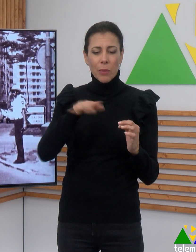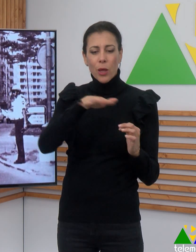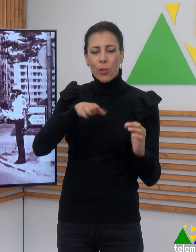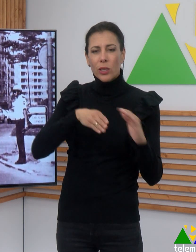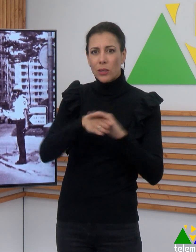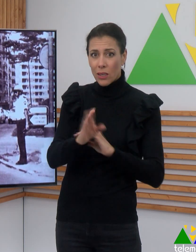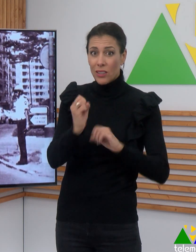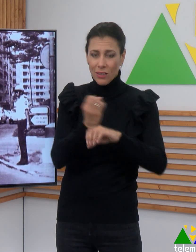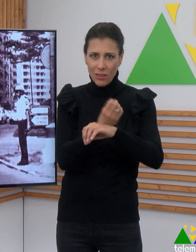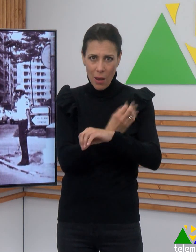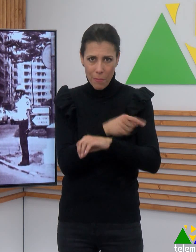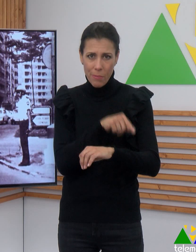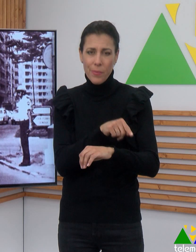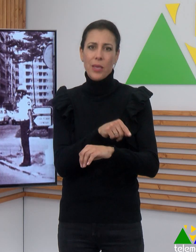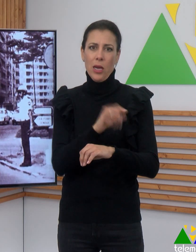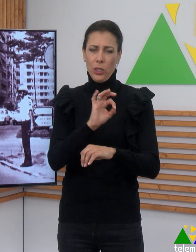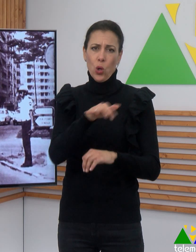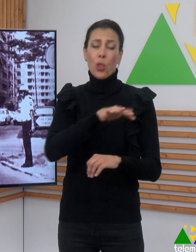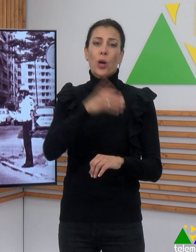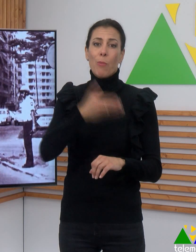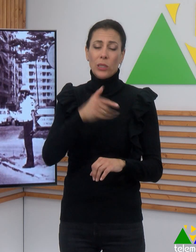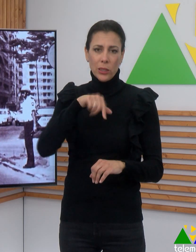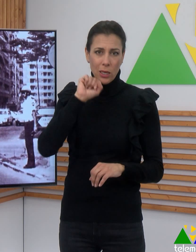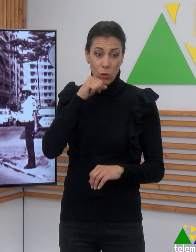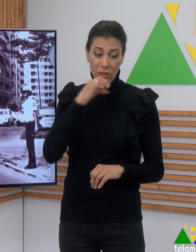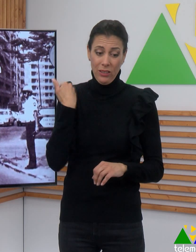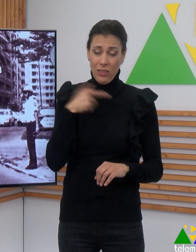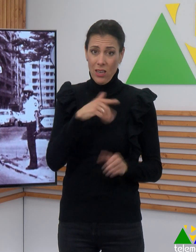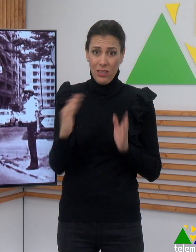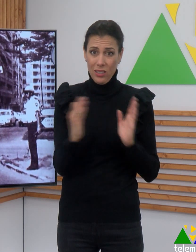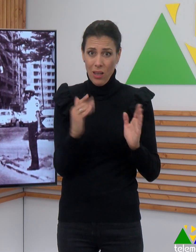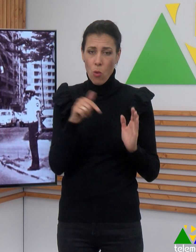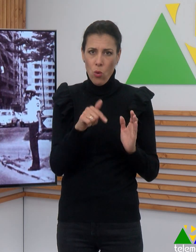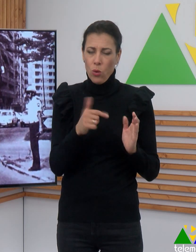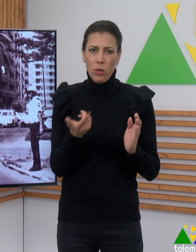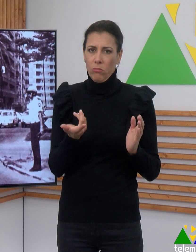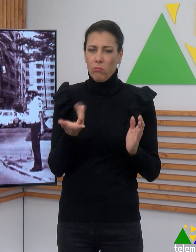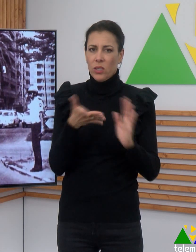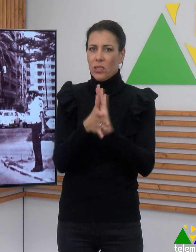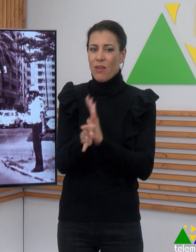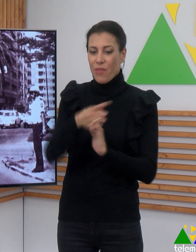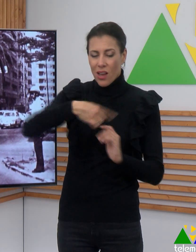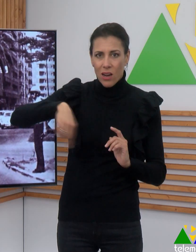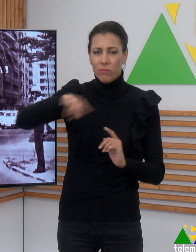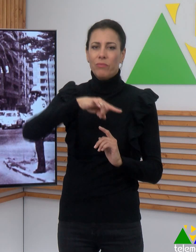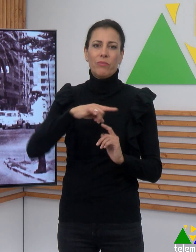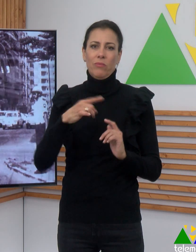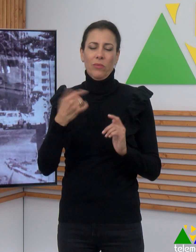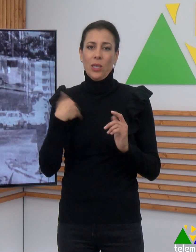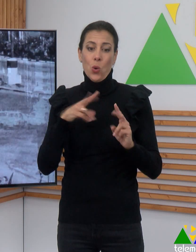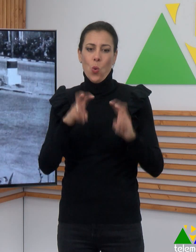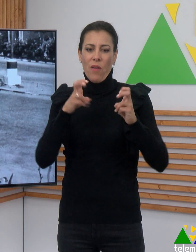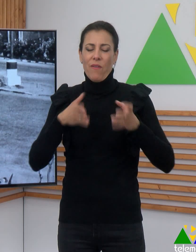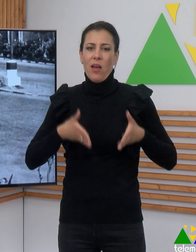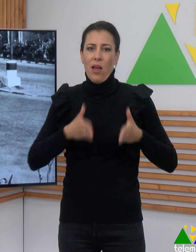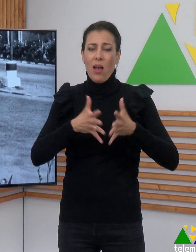del Tranvía, que era una zona importante de Motril ya en esa época, es decir, que tenemos, pues evidentemente que esta nueva avenida